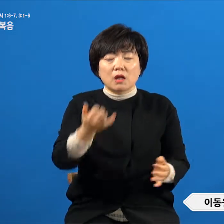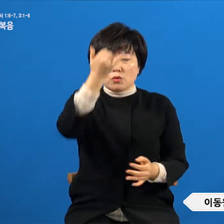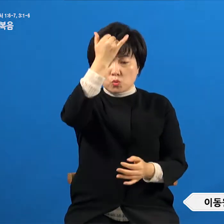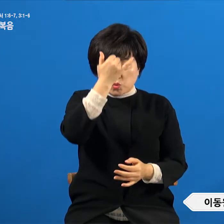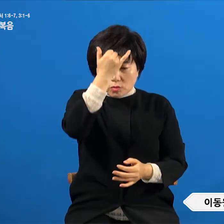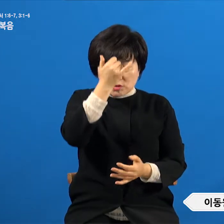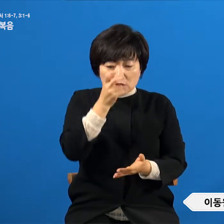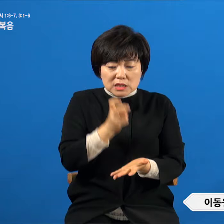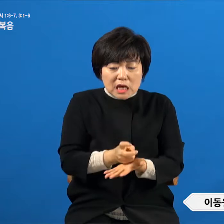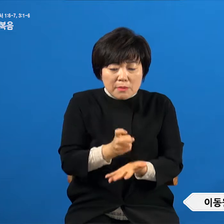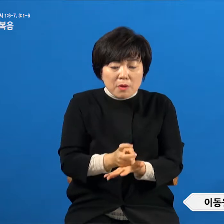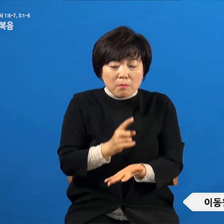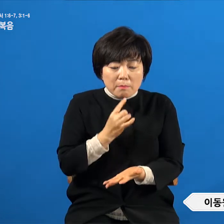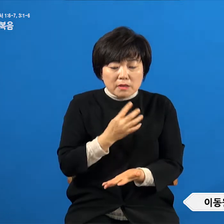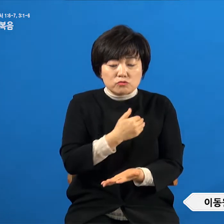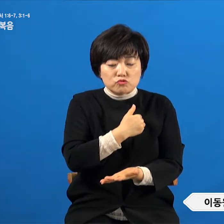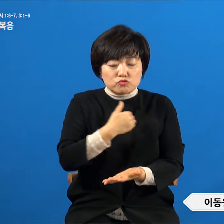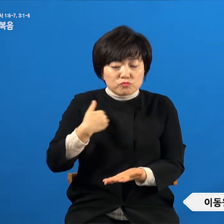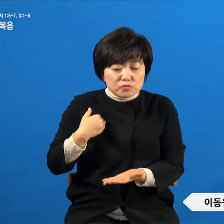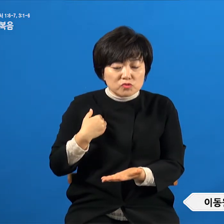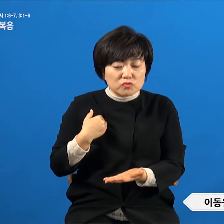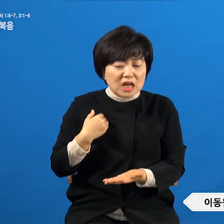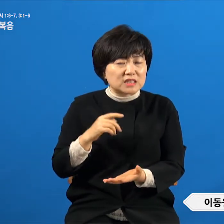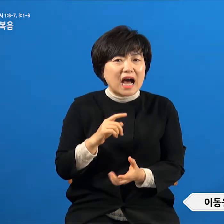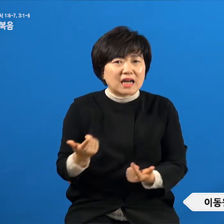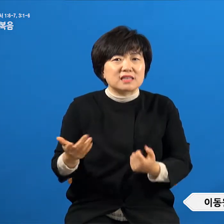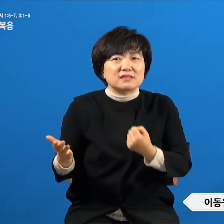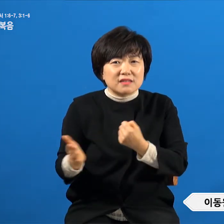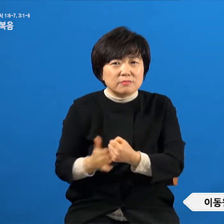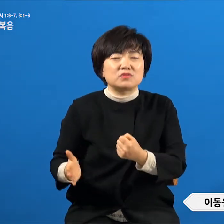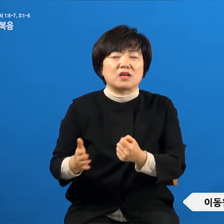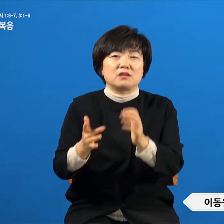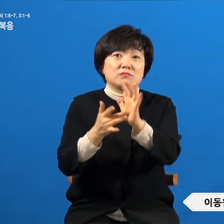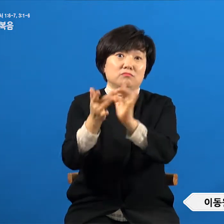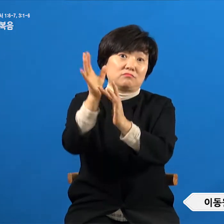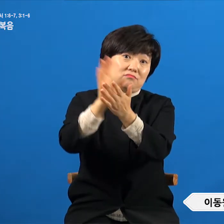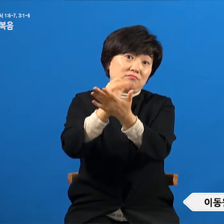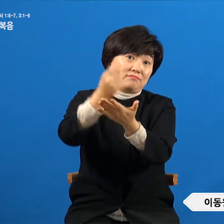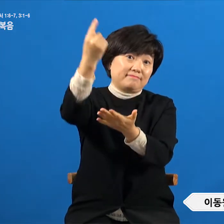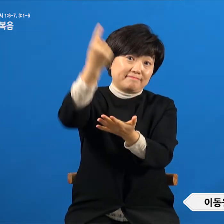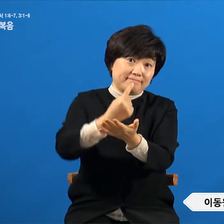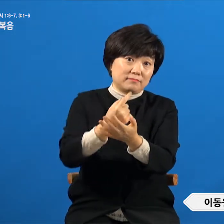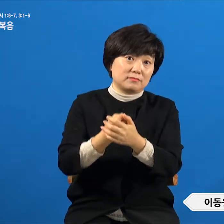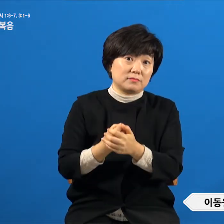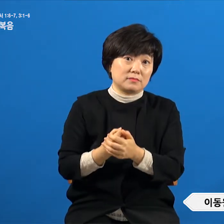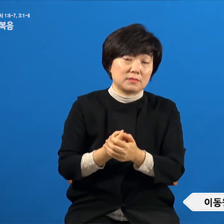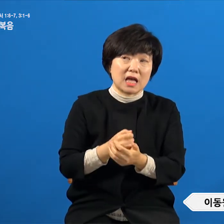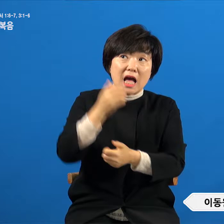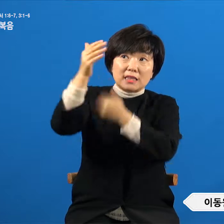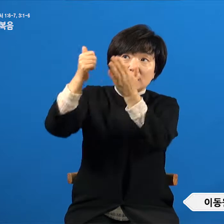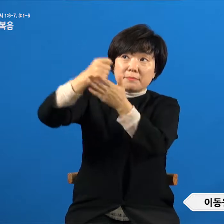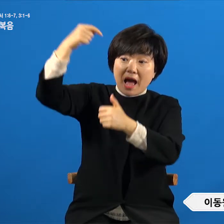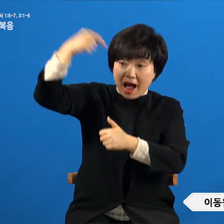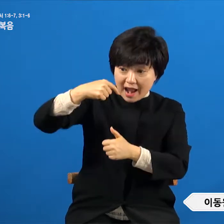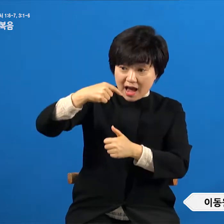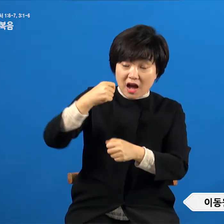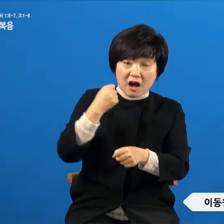도덕적인 계명만으로 충분할 것입니다. 근데 문제는 뭐냐? 하나님이 하라는 것을 우리는 이미 하지 못했다는